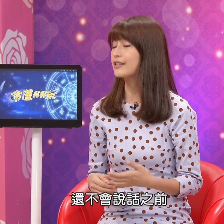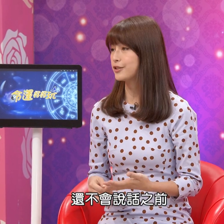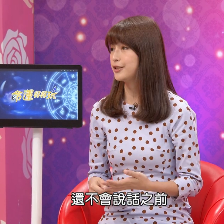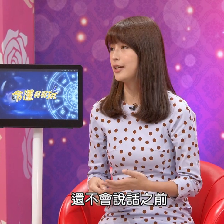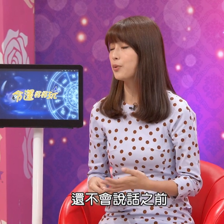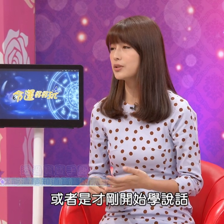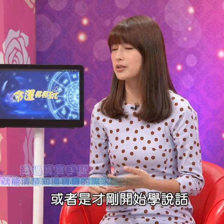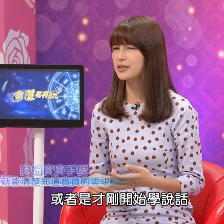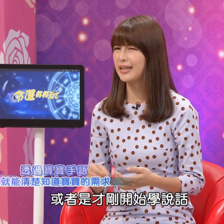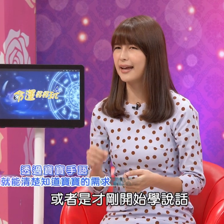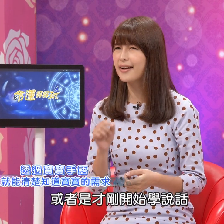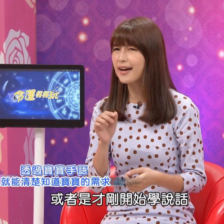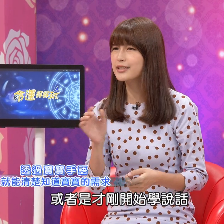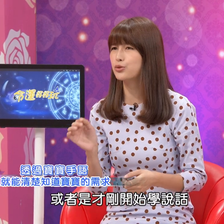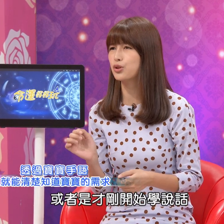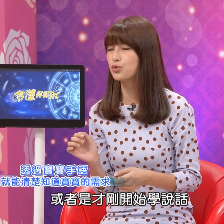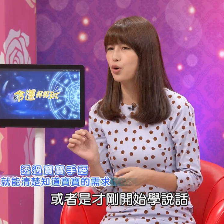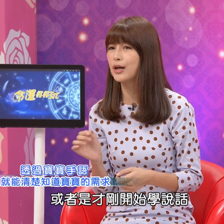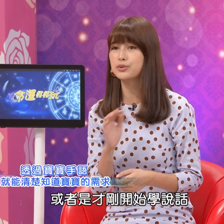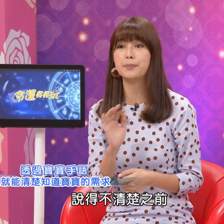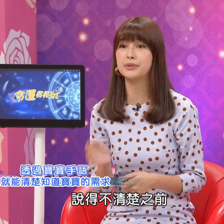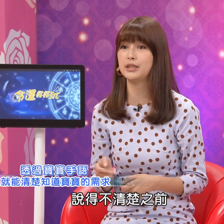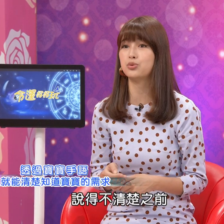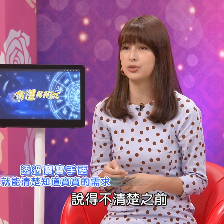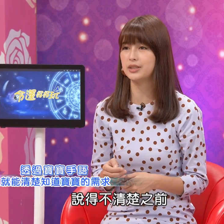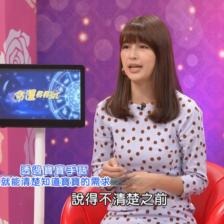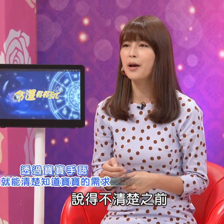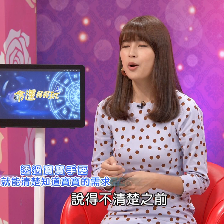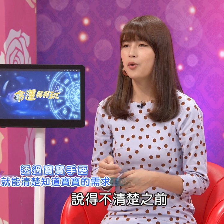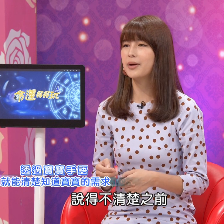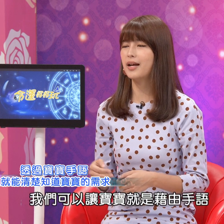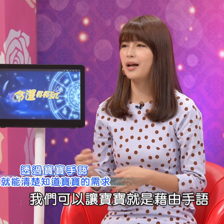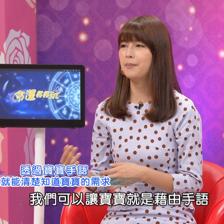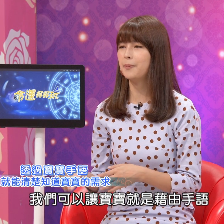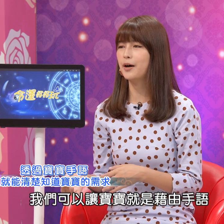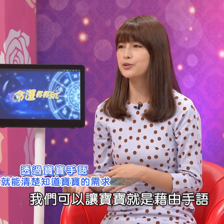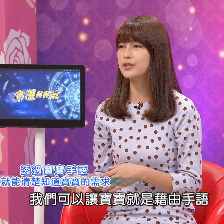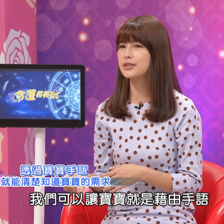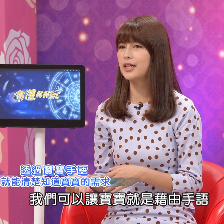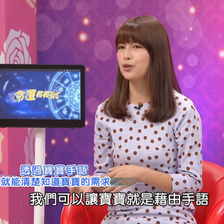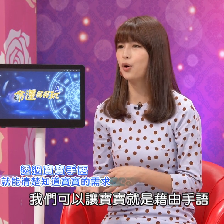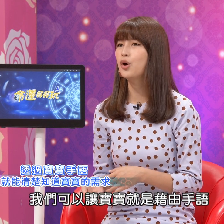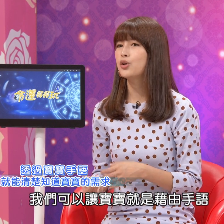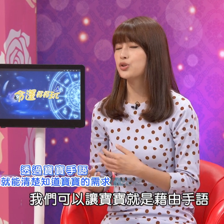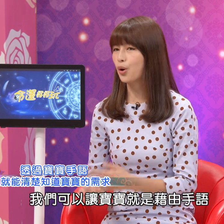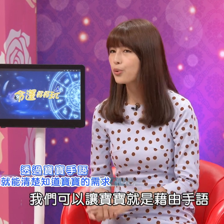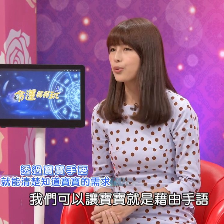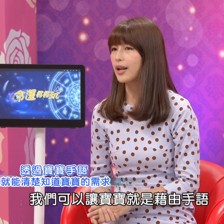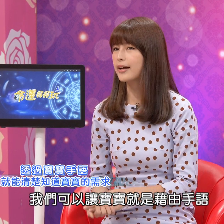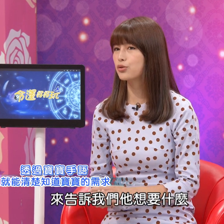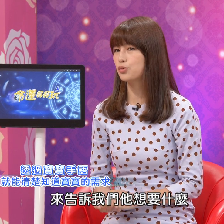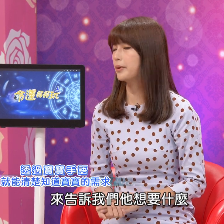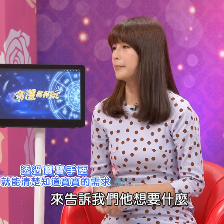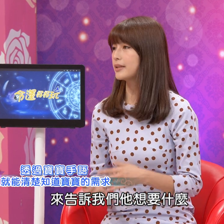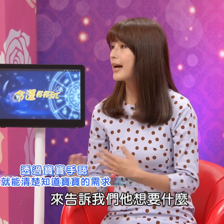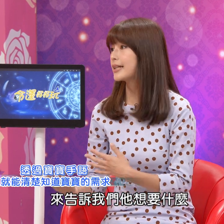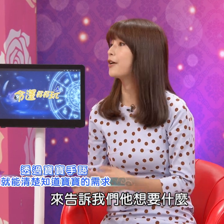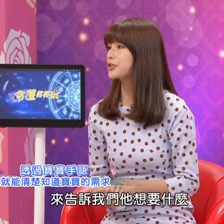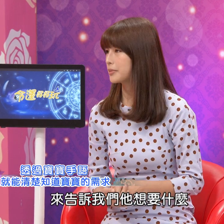之前或者是才剛開始學說話說得不清楚之前我們可以讓寶寶就是藉由手語來告訴我們他想要什麼